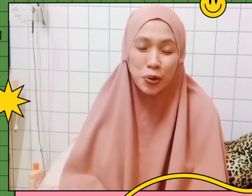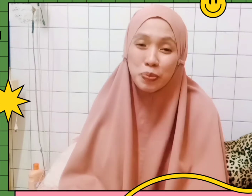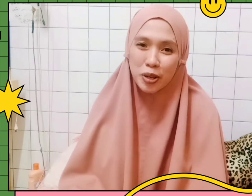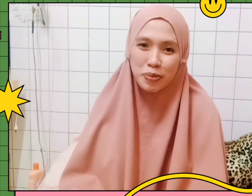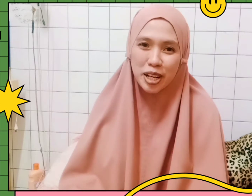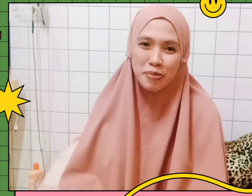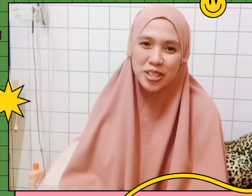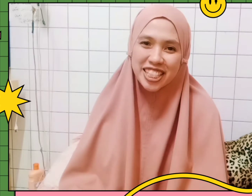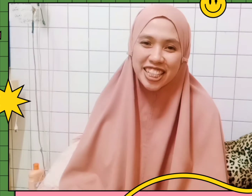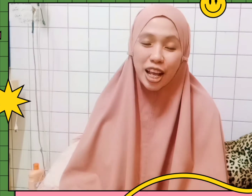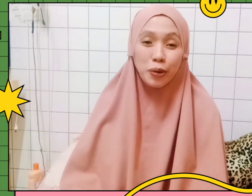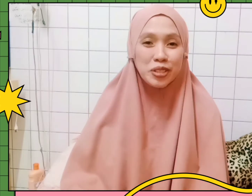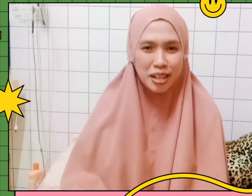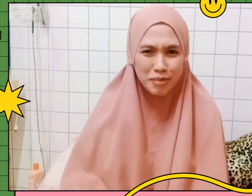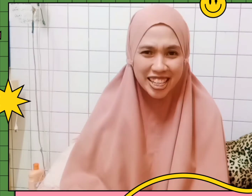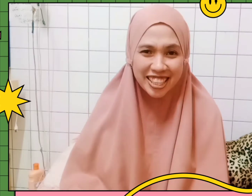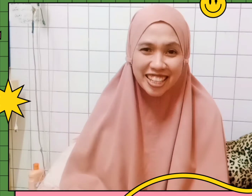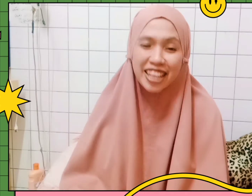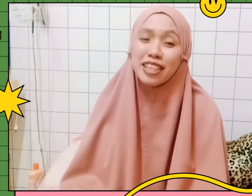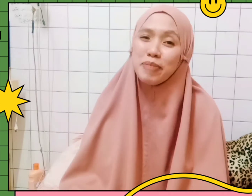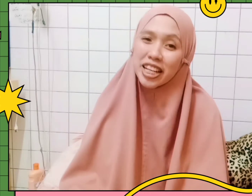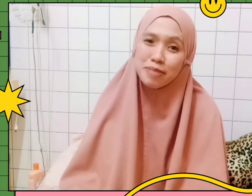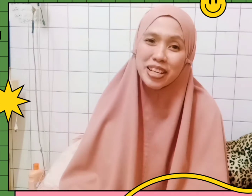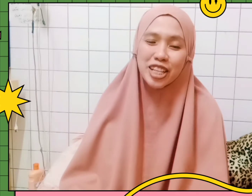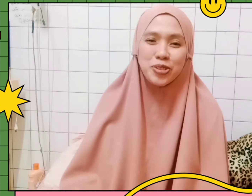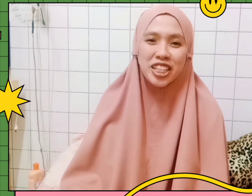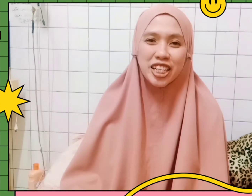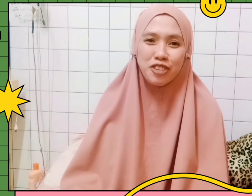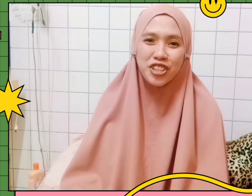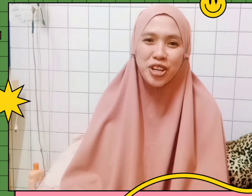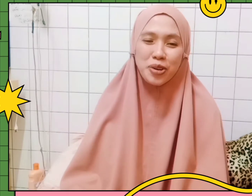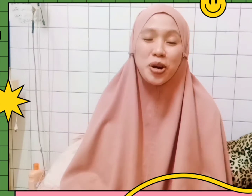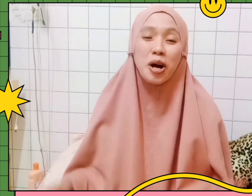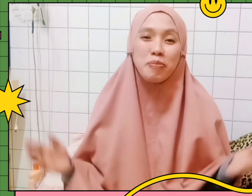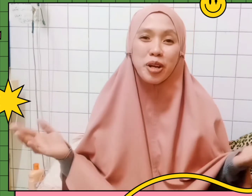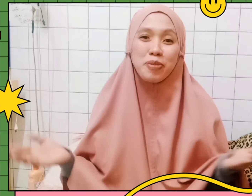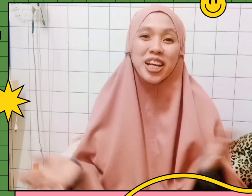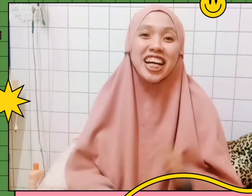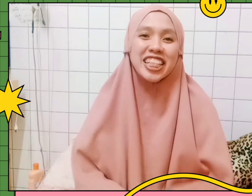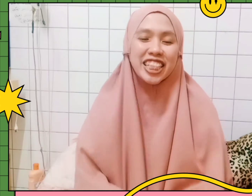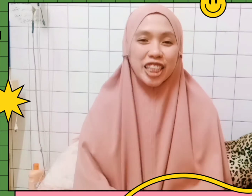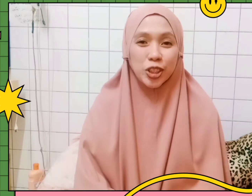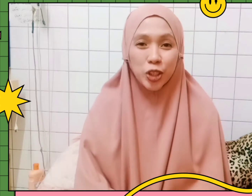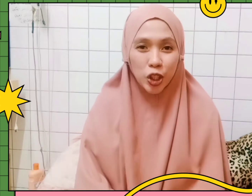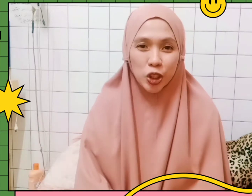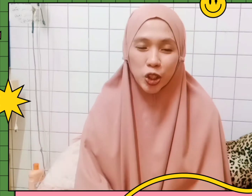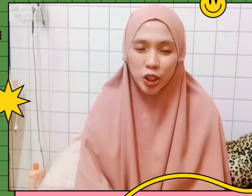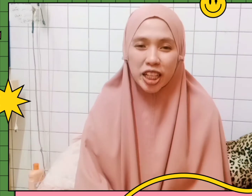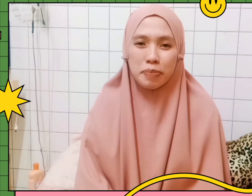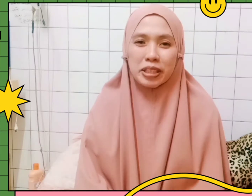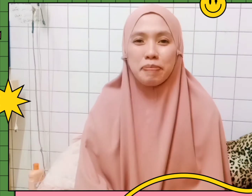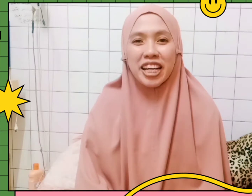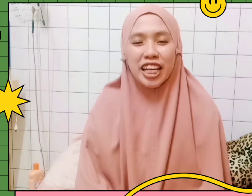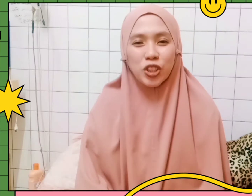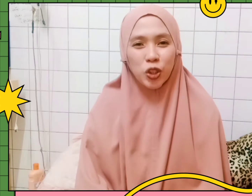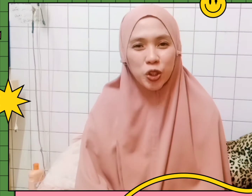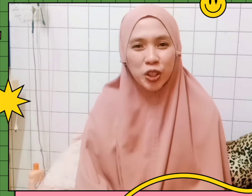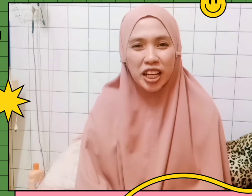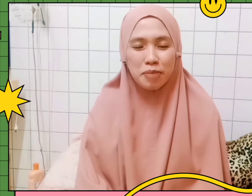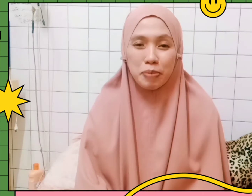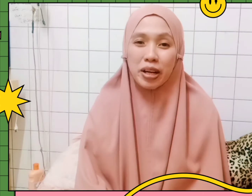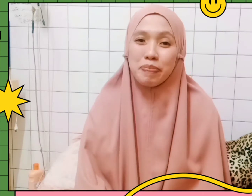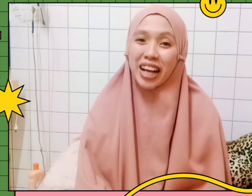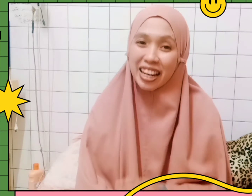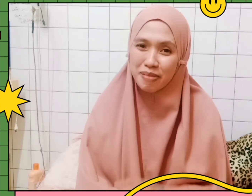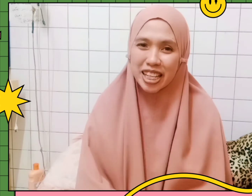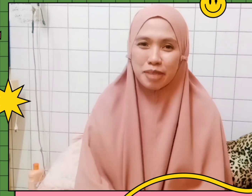channel aku, baru bergabung di channel aku, selamat datang ya. Terima kasih banyak sudah ngeklik video aku. Mudah-mudahan kita cocok dalam berteman dan cocok